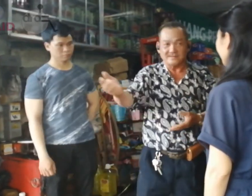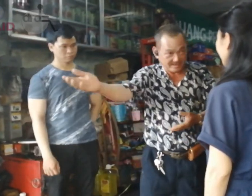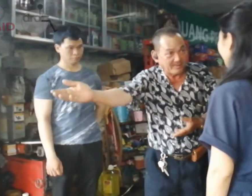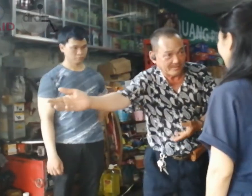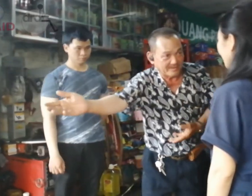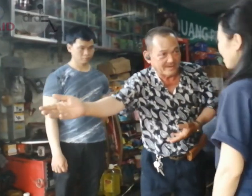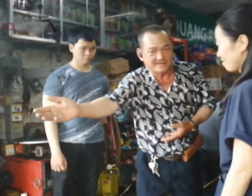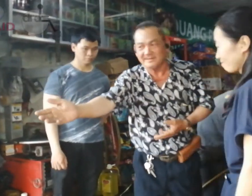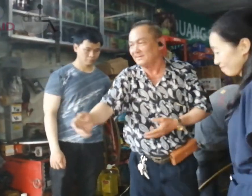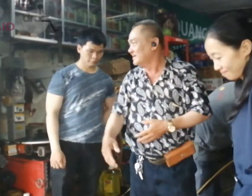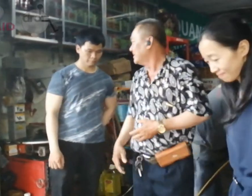ngày sau.